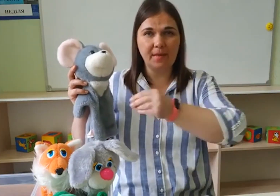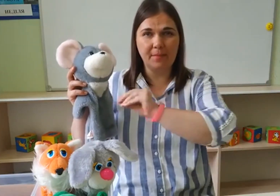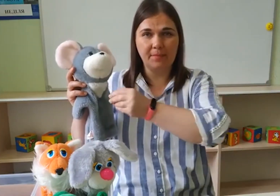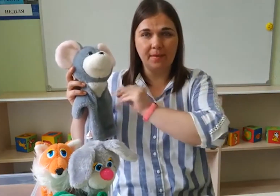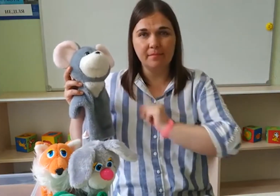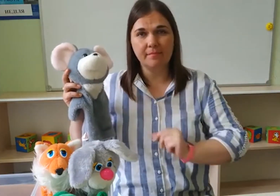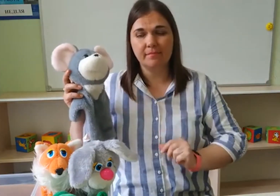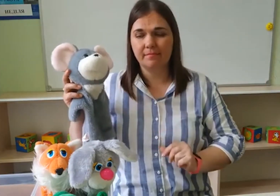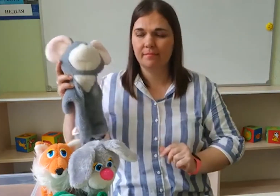Пі-пі-пі-пі-пі-пі-пі.